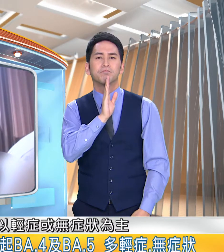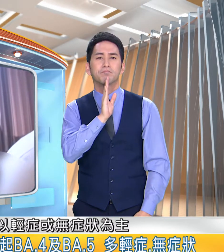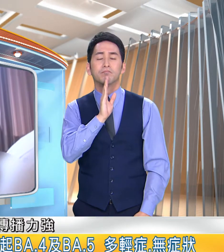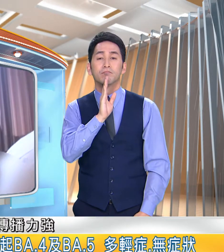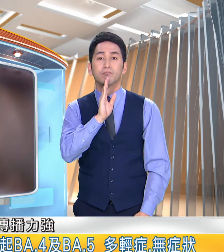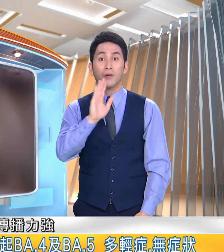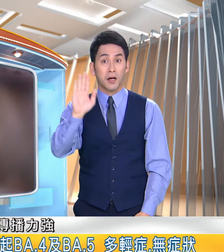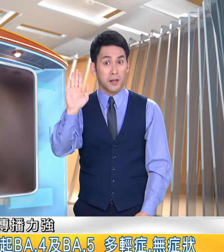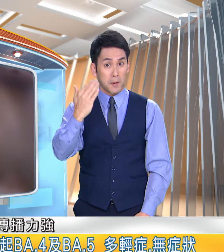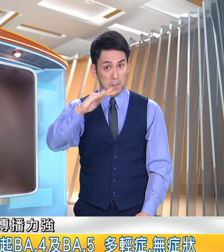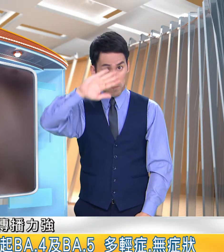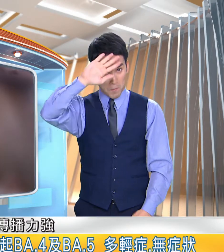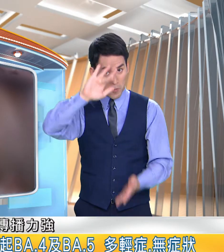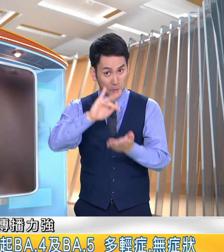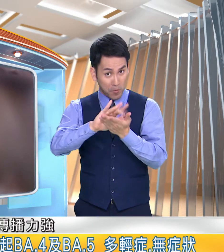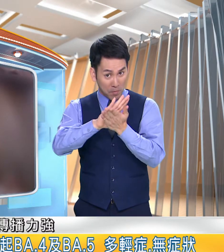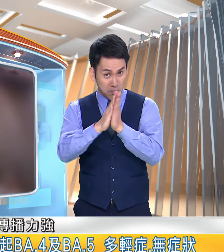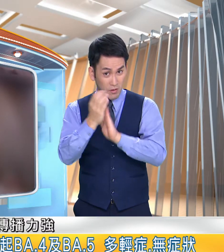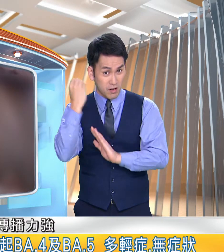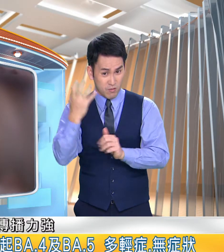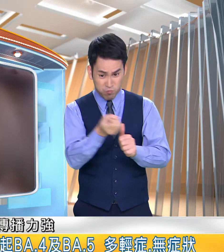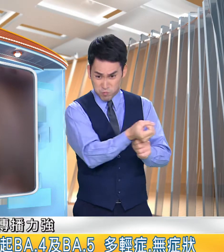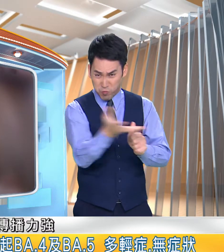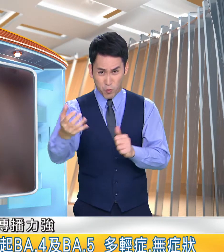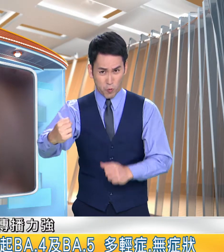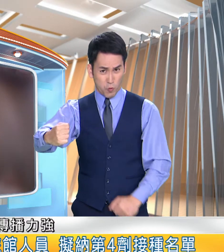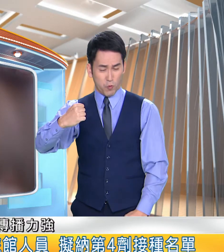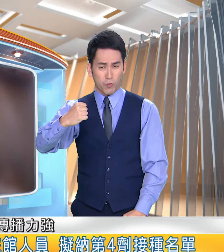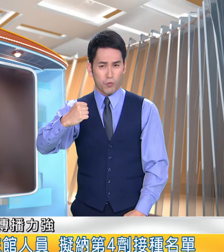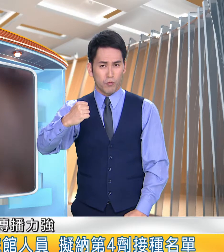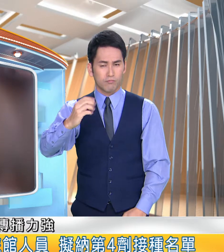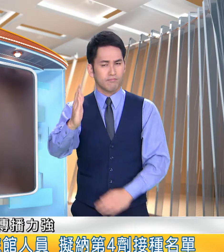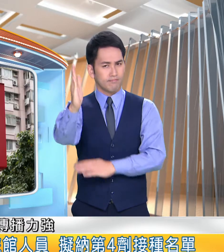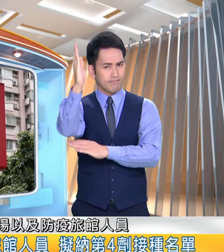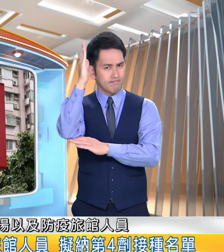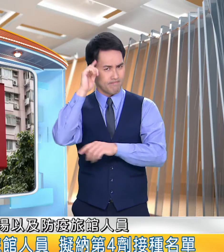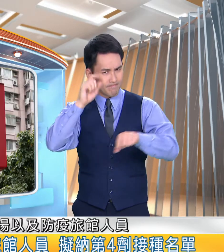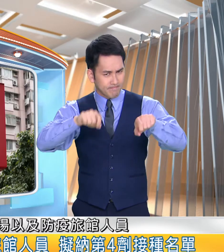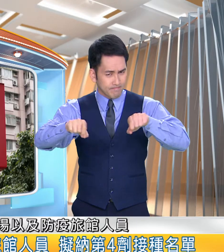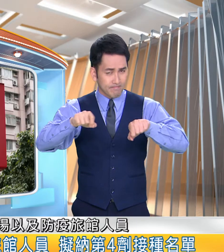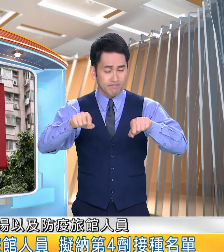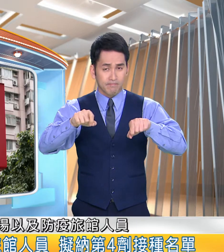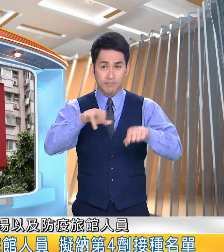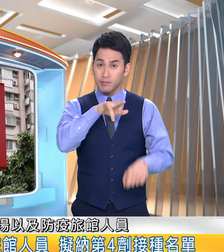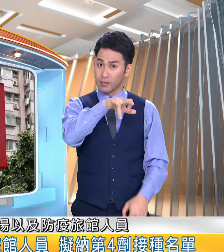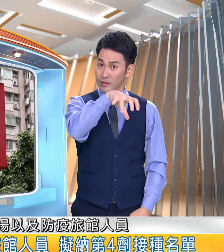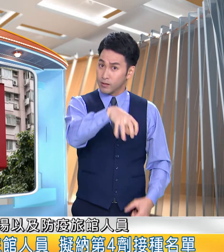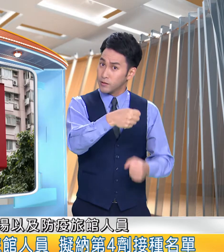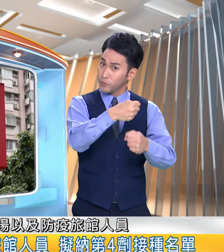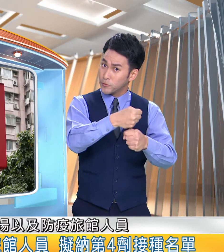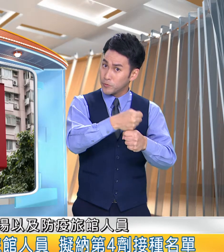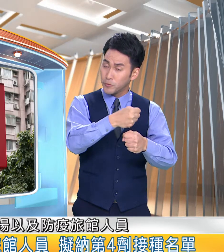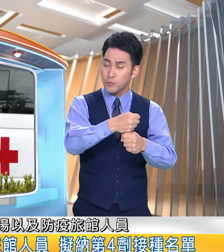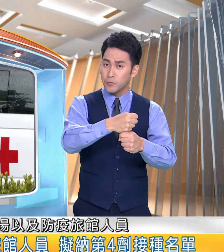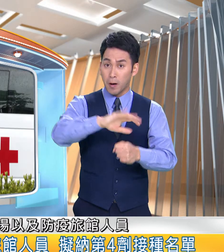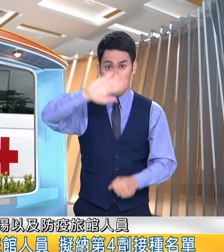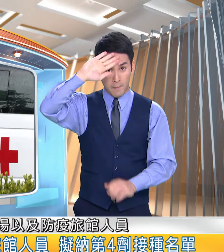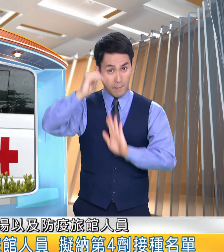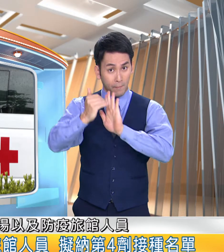种病毒的传播力很强，已经计划将机场以及防疫旅馆的人员纳入第